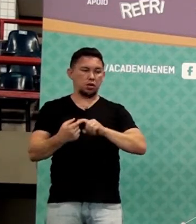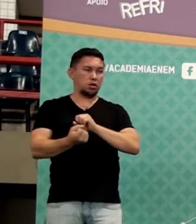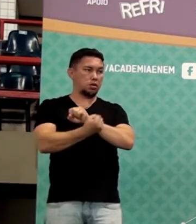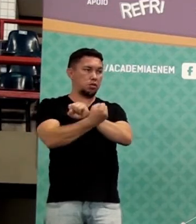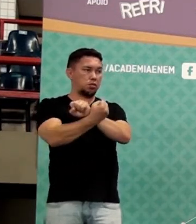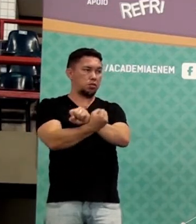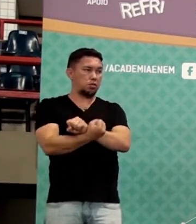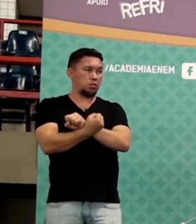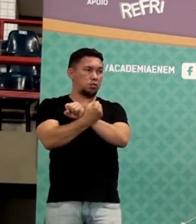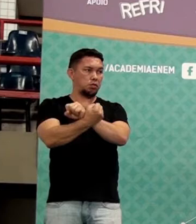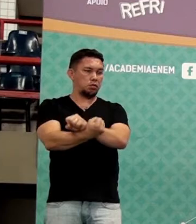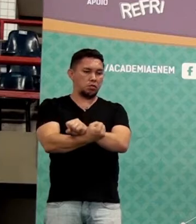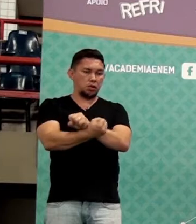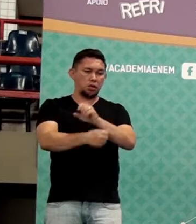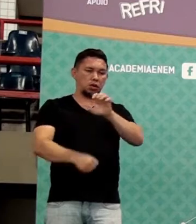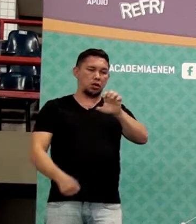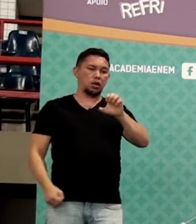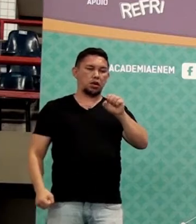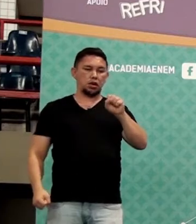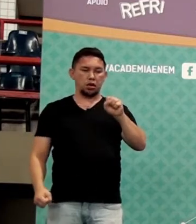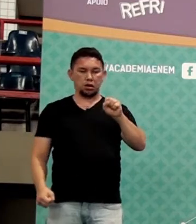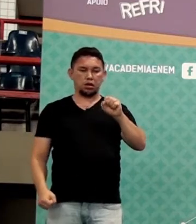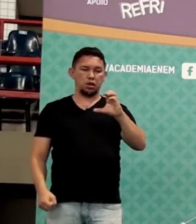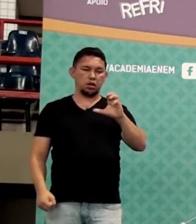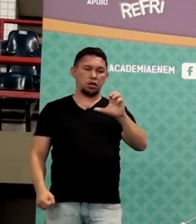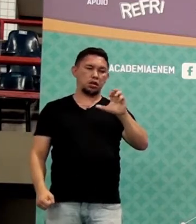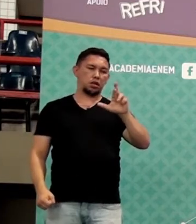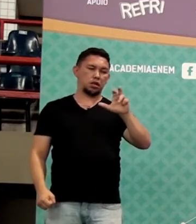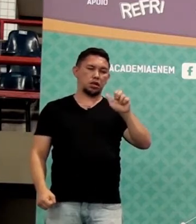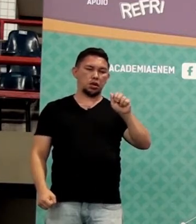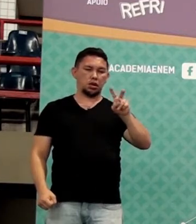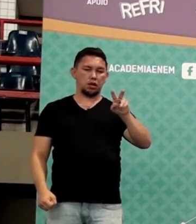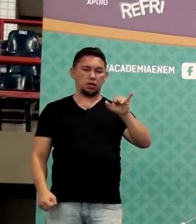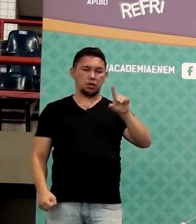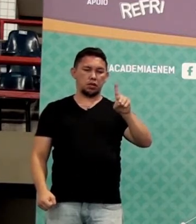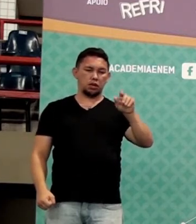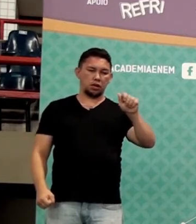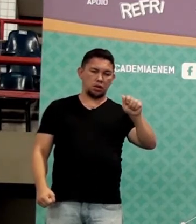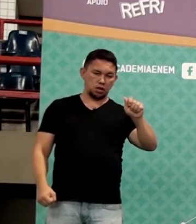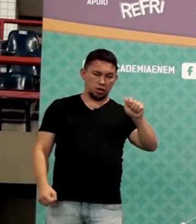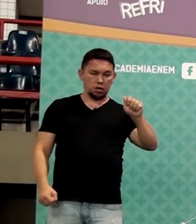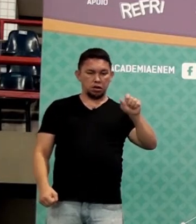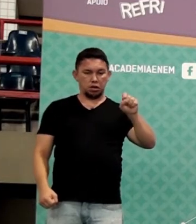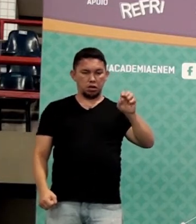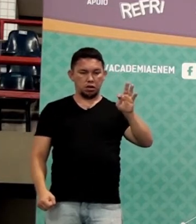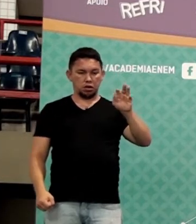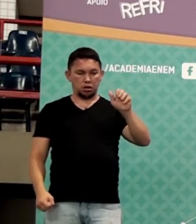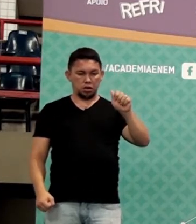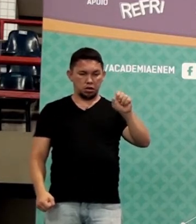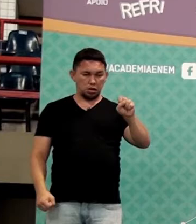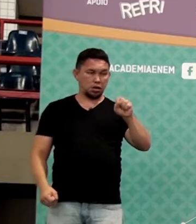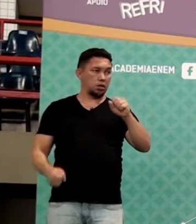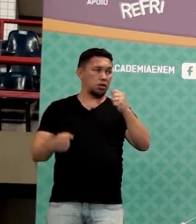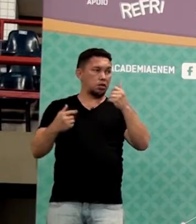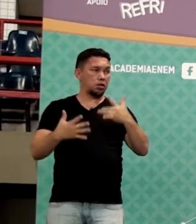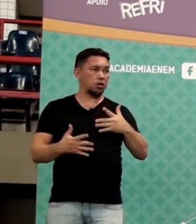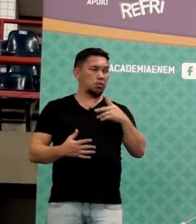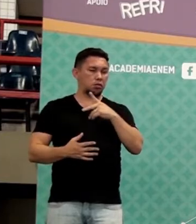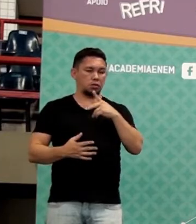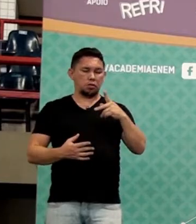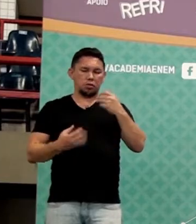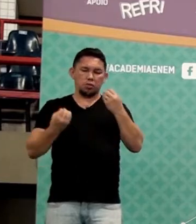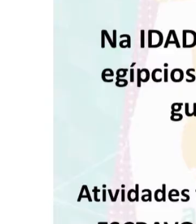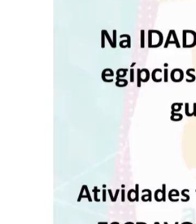que a atividade física aqui já tinha um efeito diferente. Professor, como era isso? O